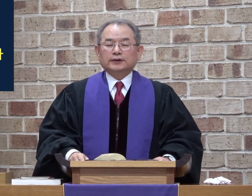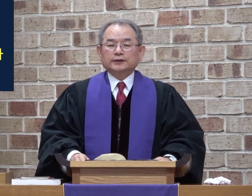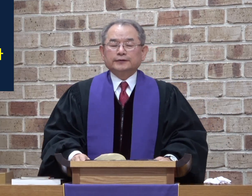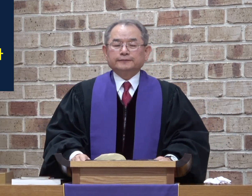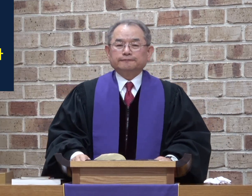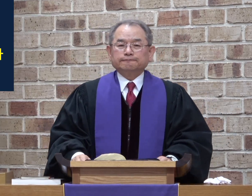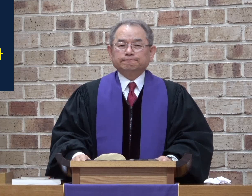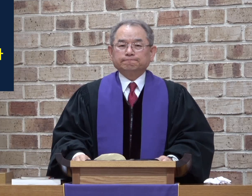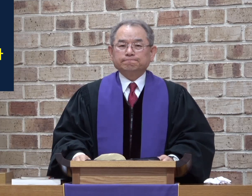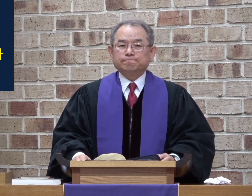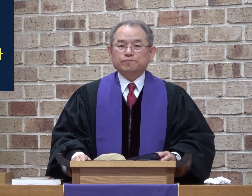오늘 설교 제목은